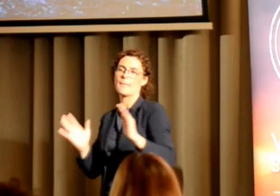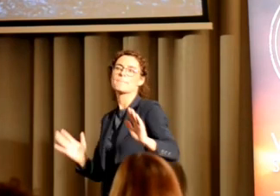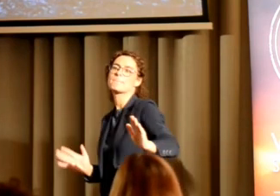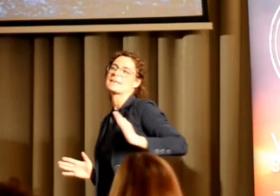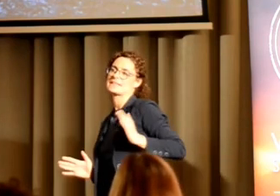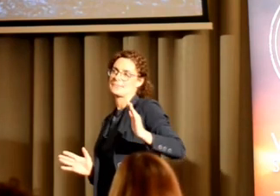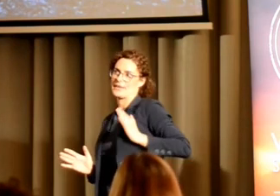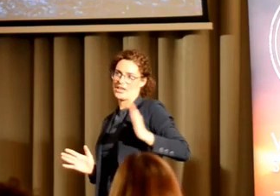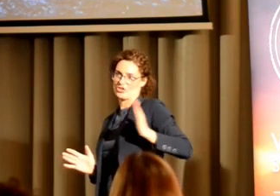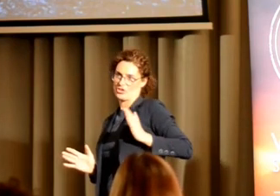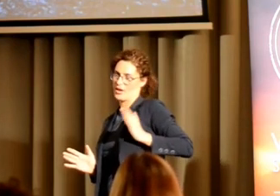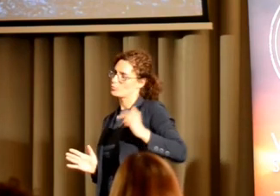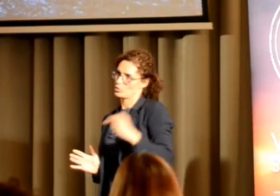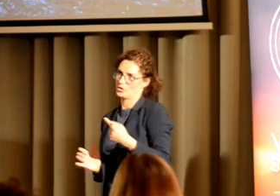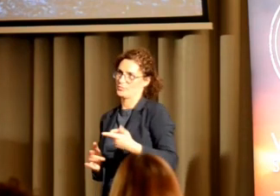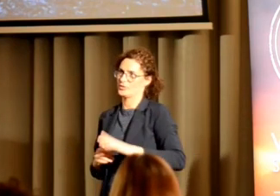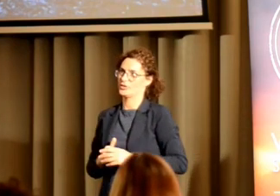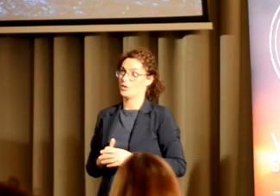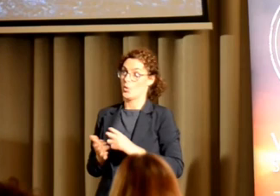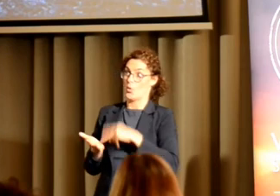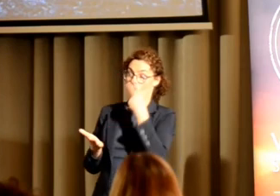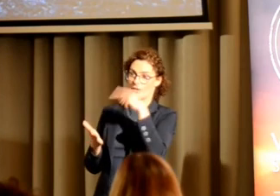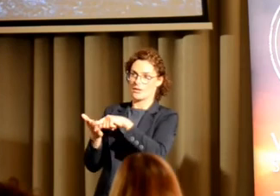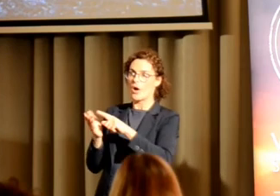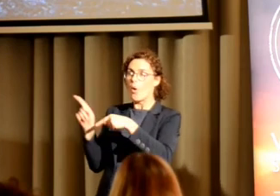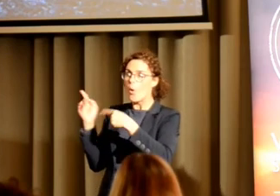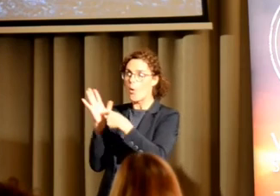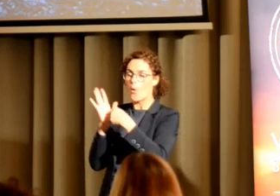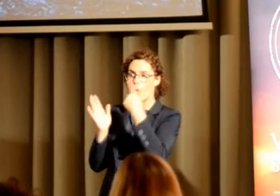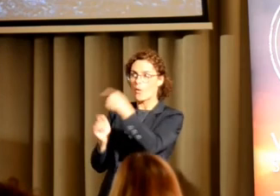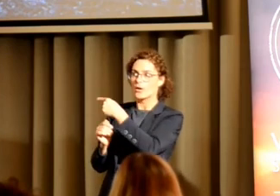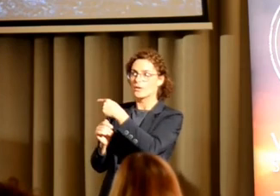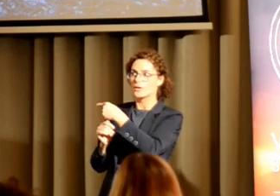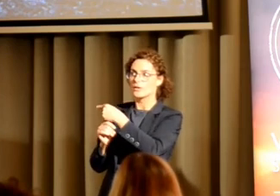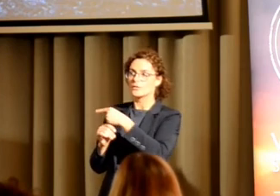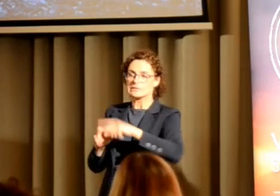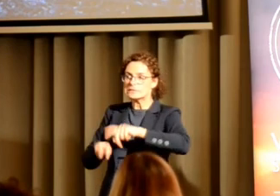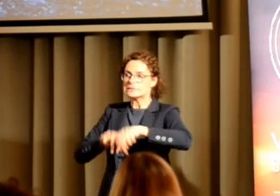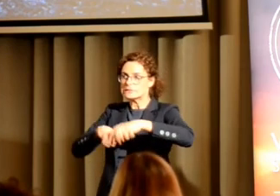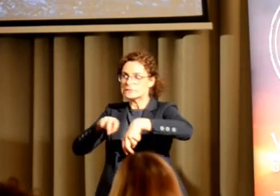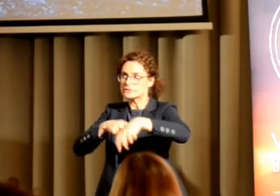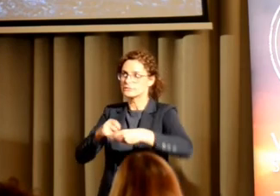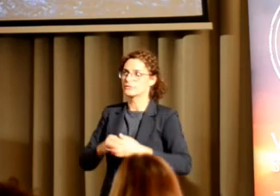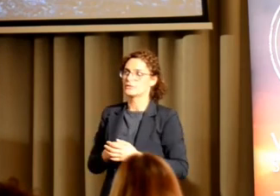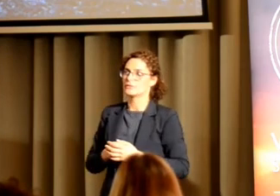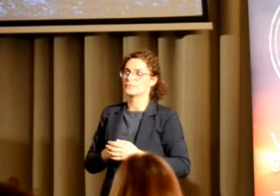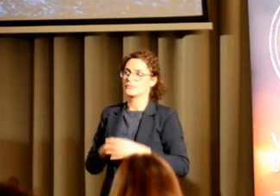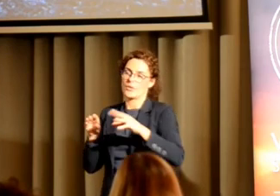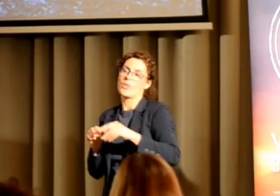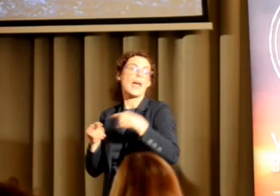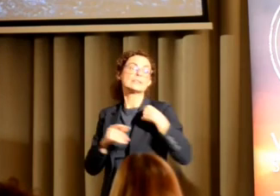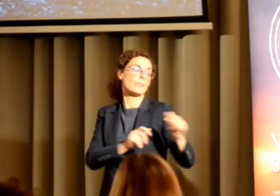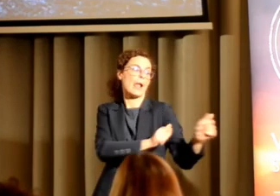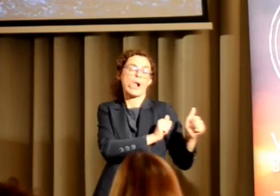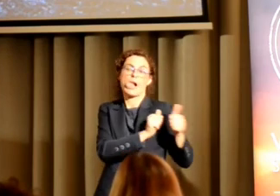w zapasie właśnie takie miejsca i tutaj widzicie samicę, która po prostu przeprowadziła swoje